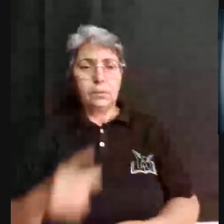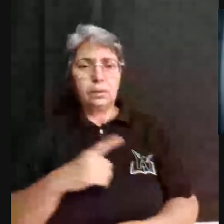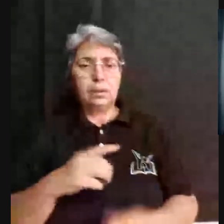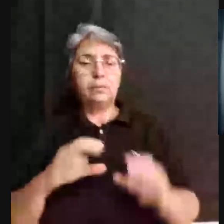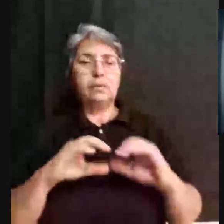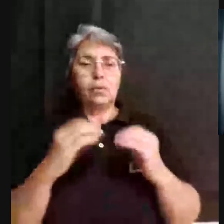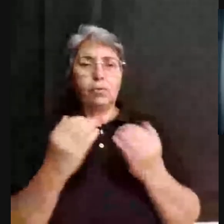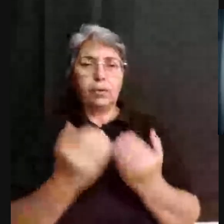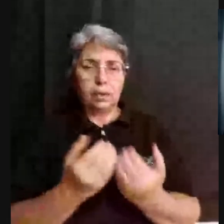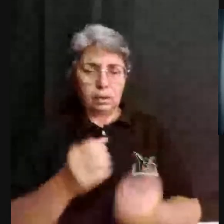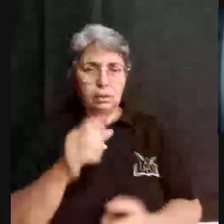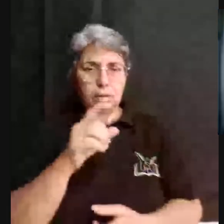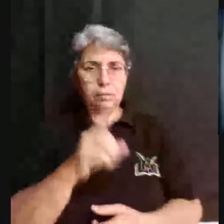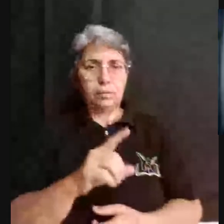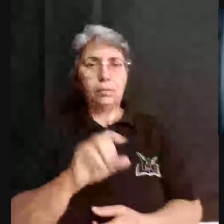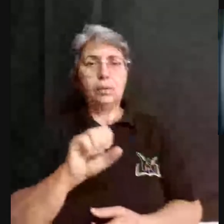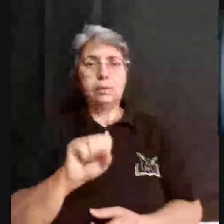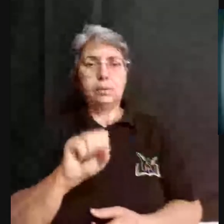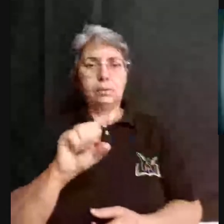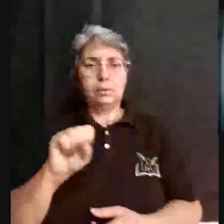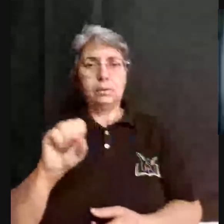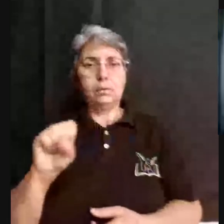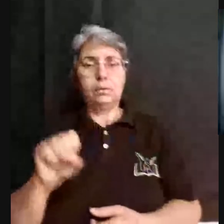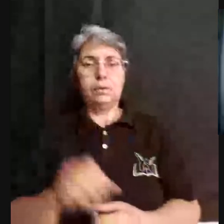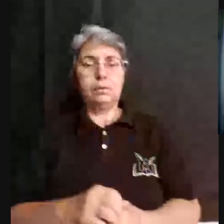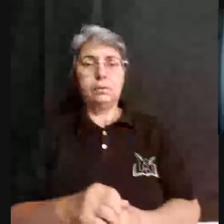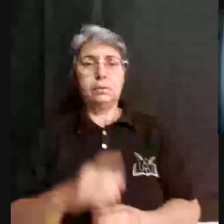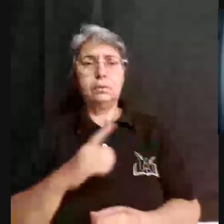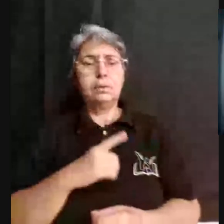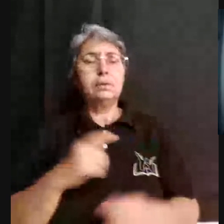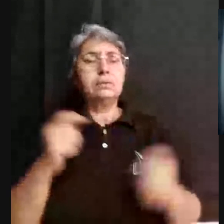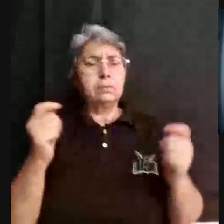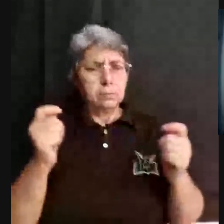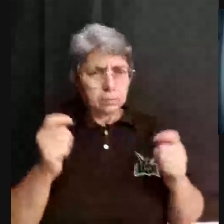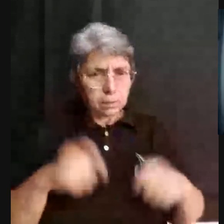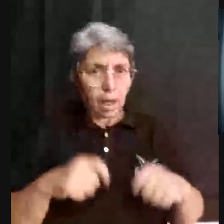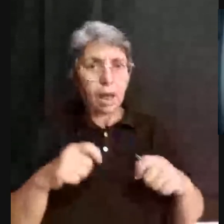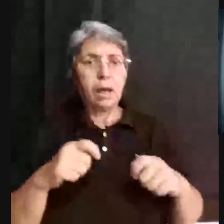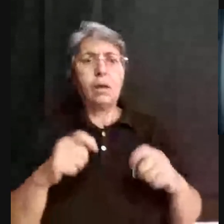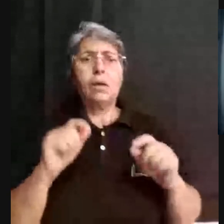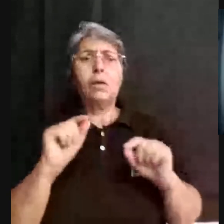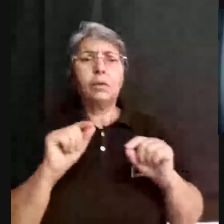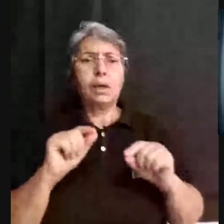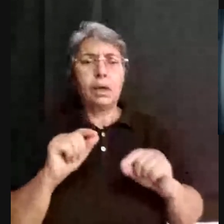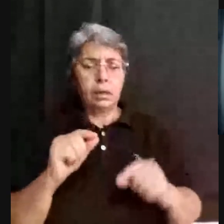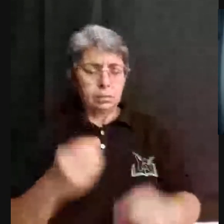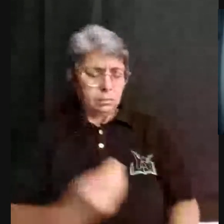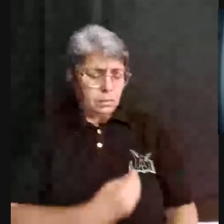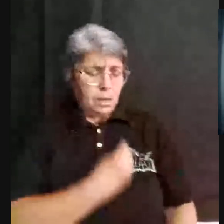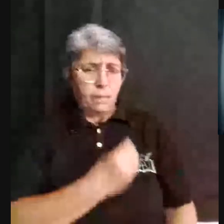como a possibilidade de atingir um ideal cristão mais elevado